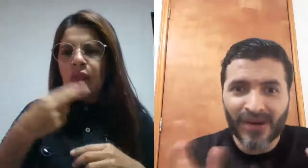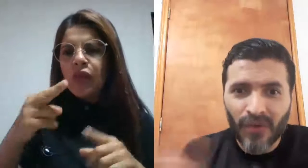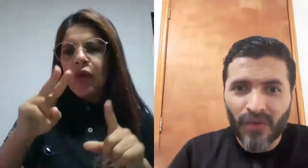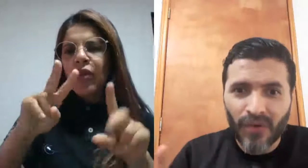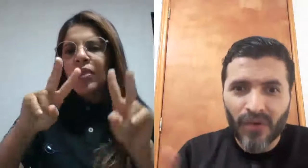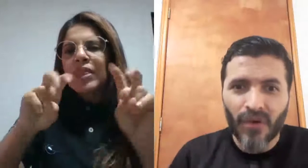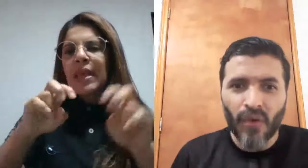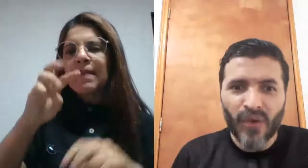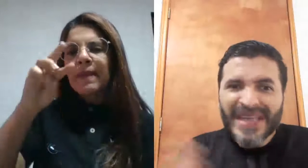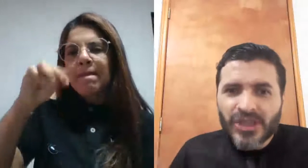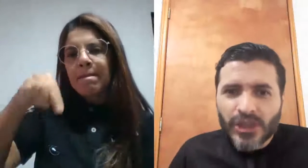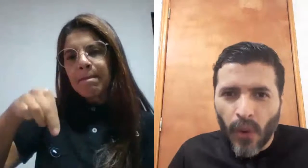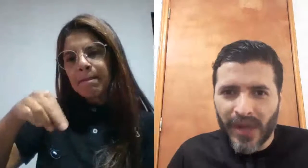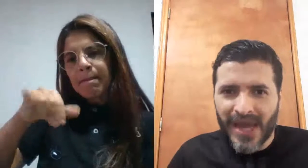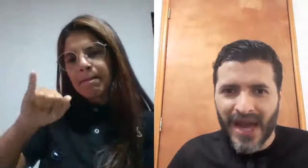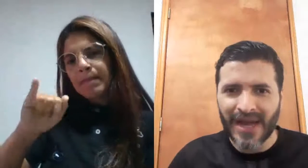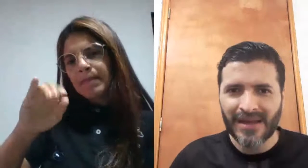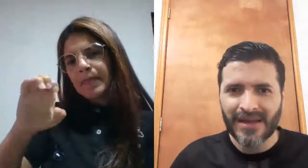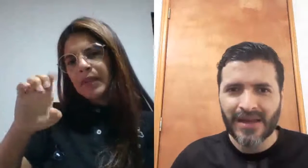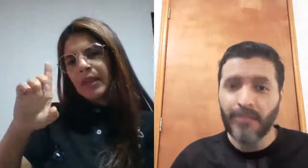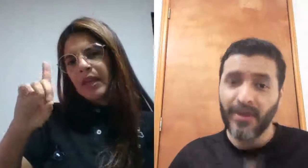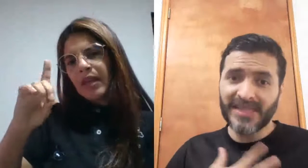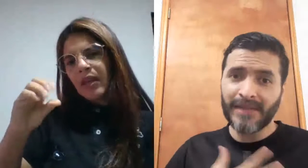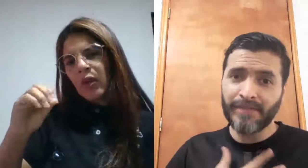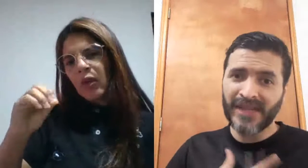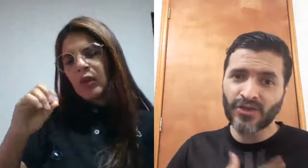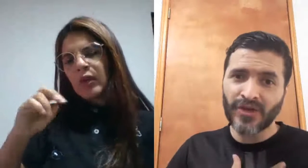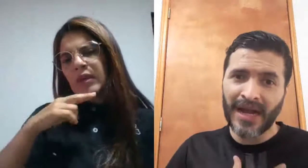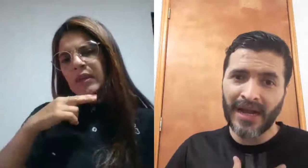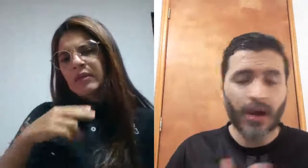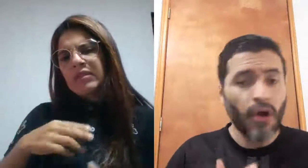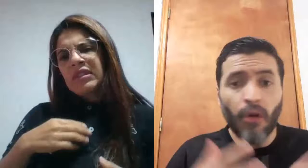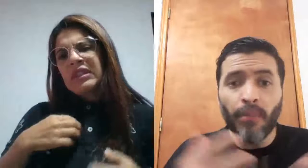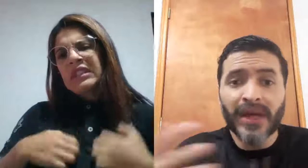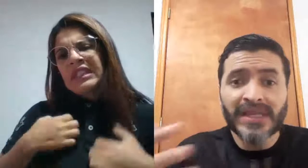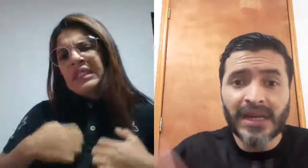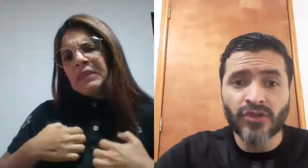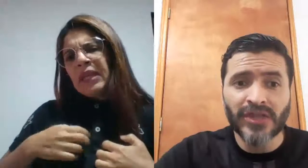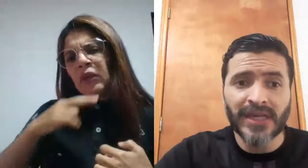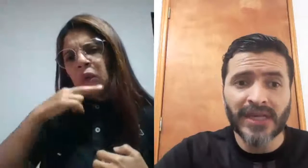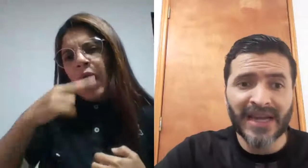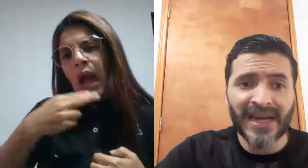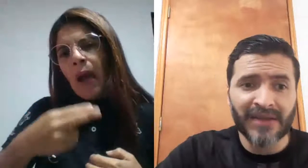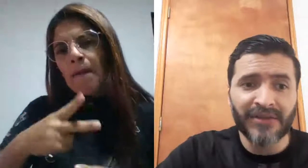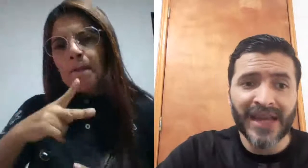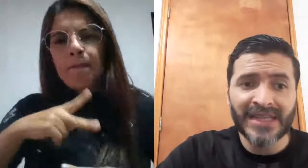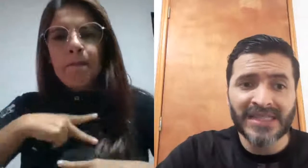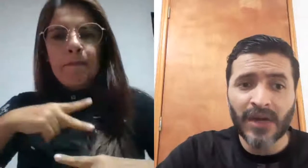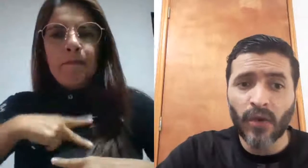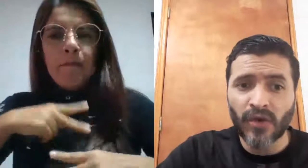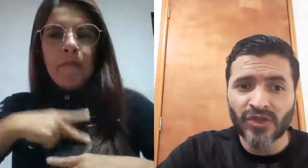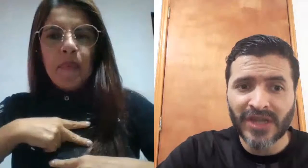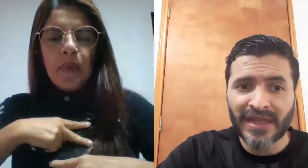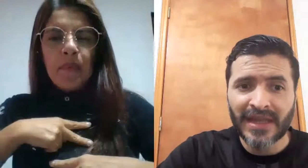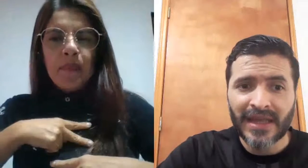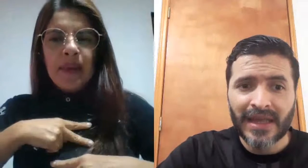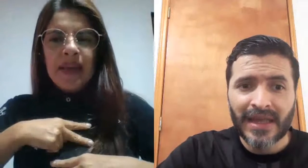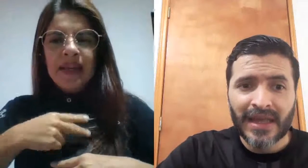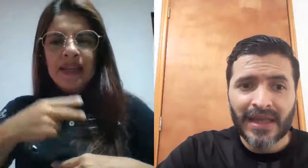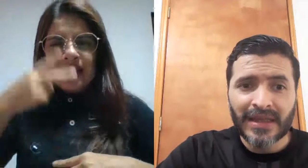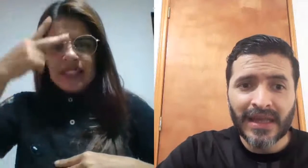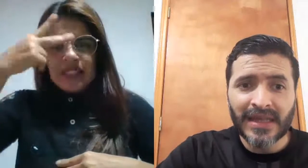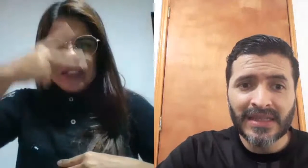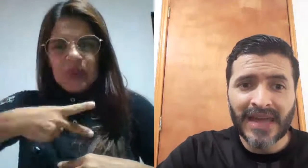Van a narrar una historia. Puede ser personal o puede ser que ustedes tengan referencia,